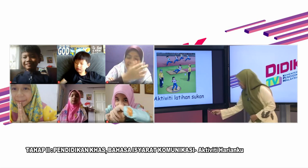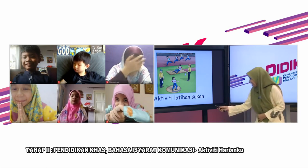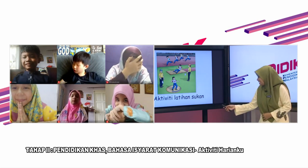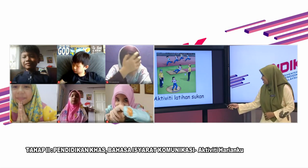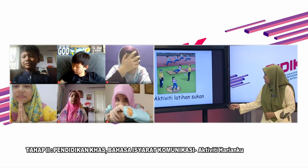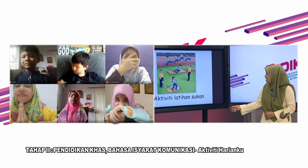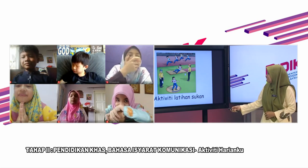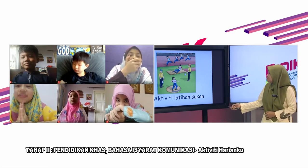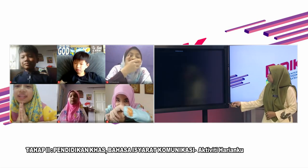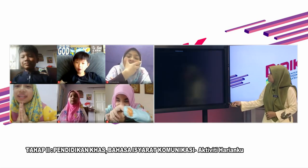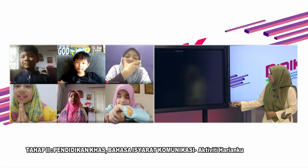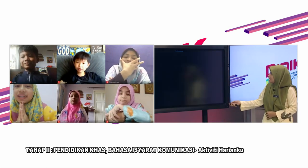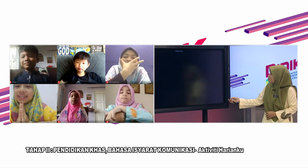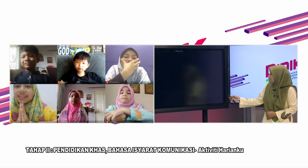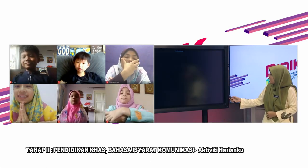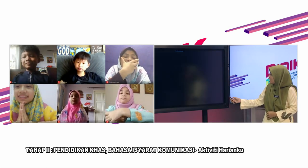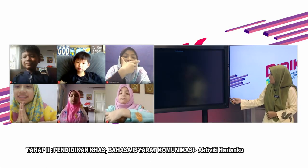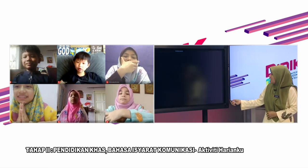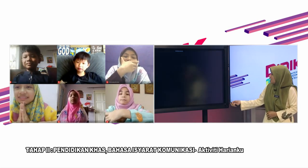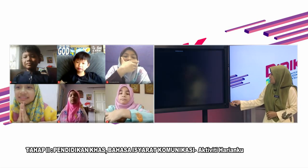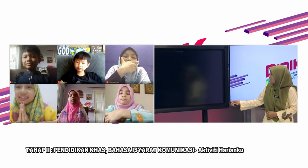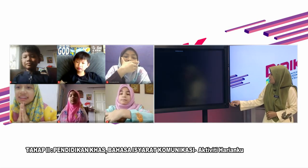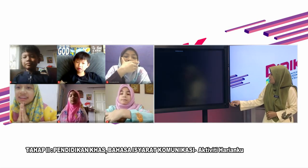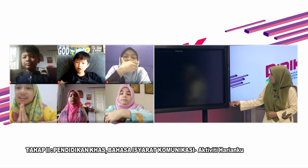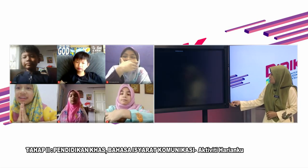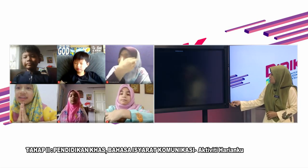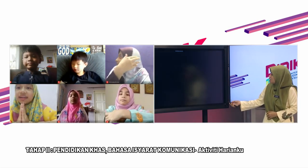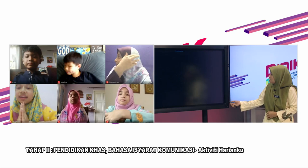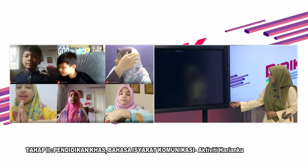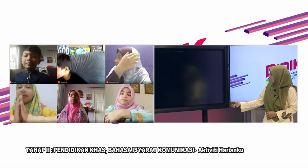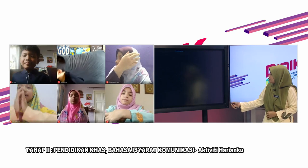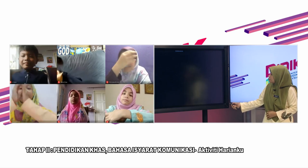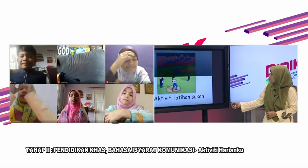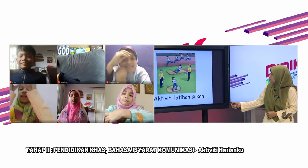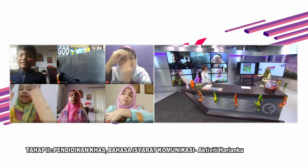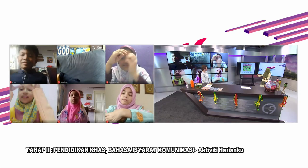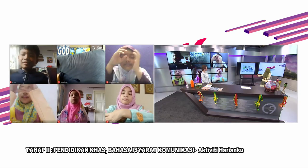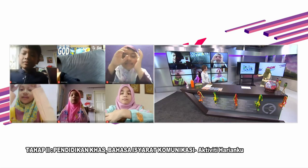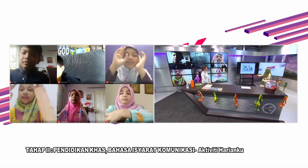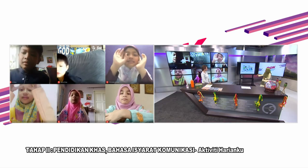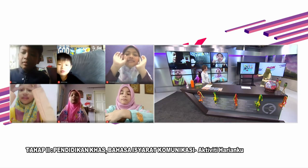Okey. Okey. Seterusnya. Dah habis dah. Okey. Okey. Sekejap.